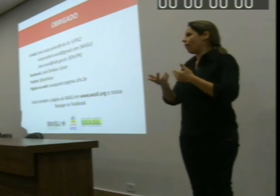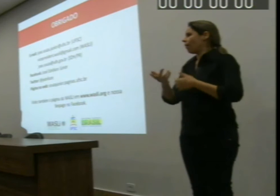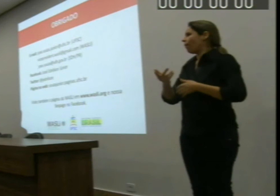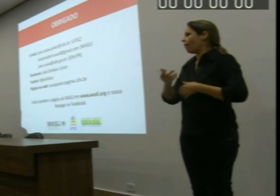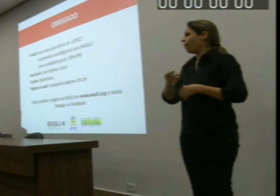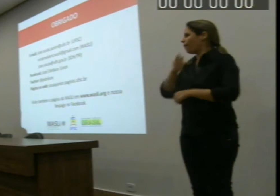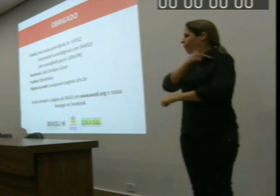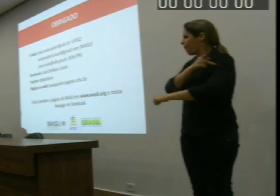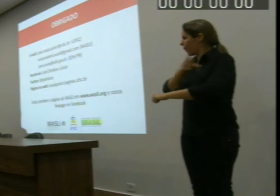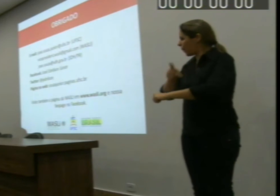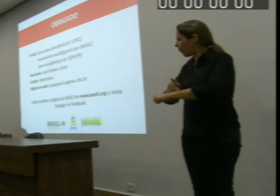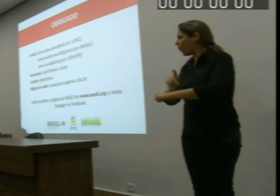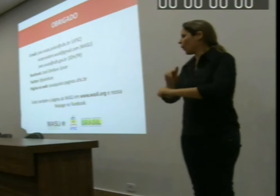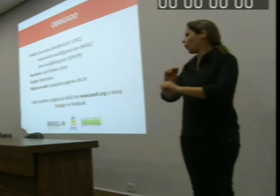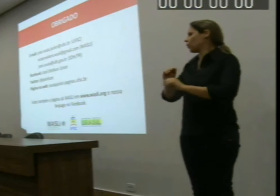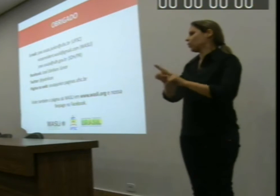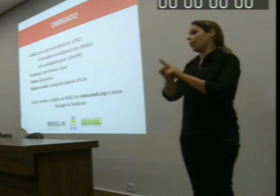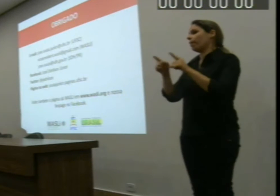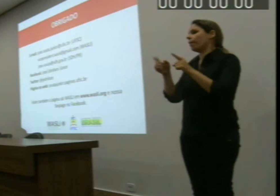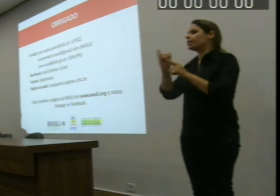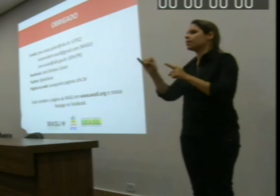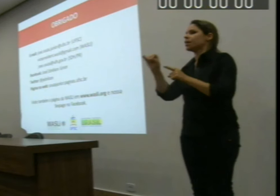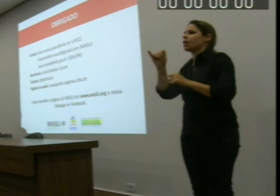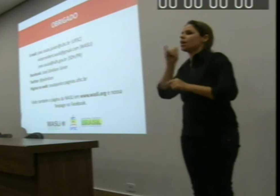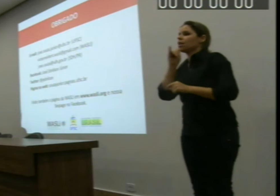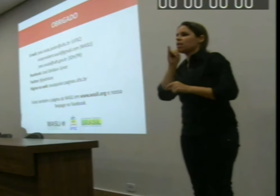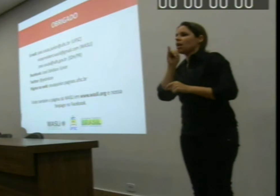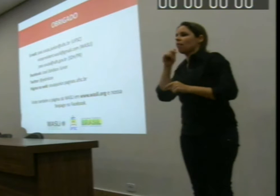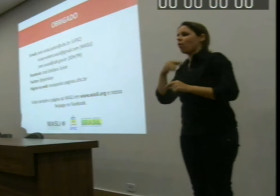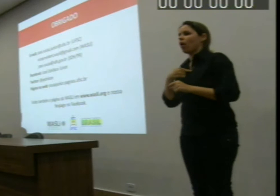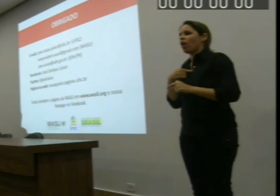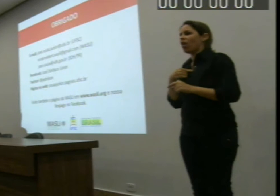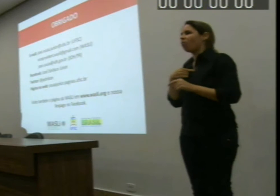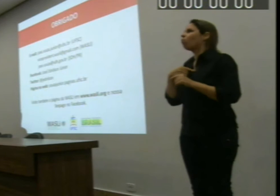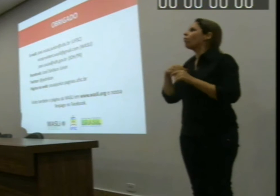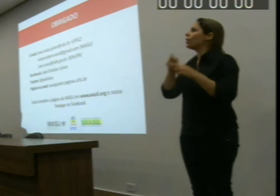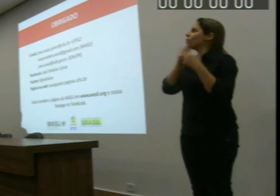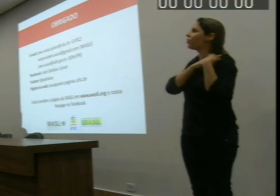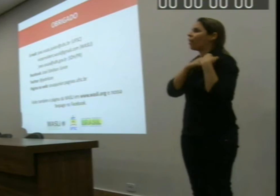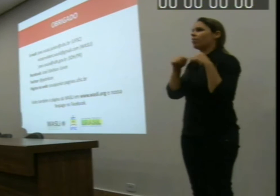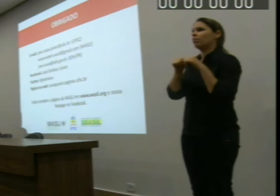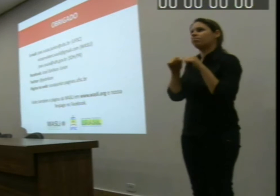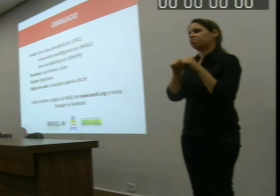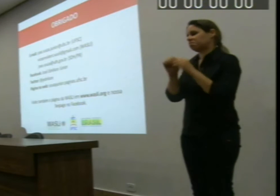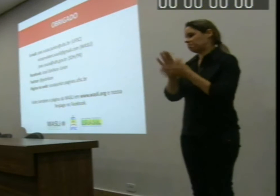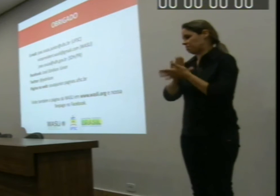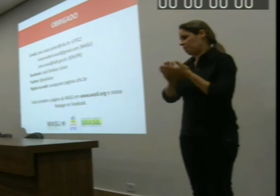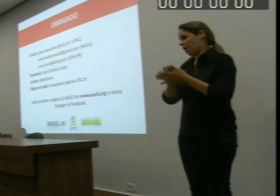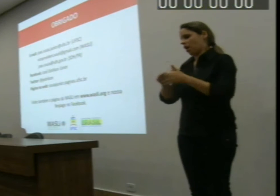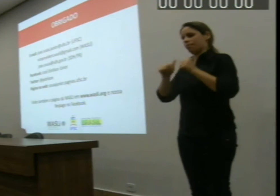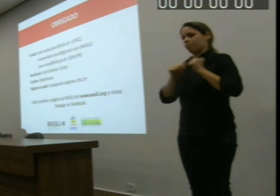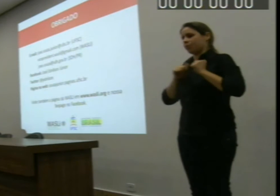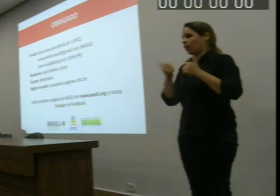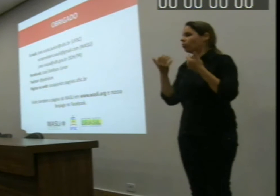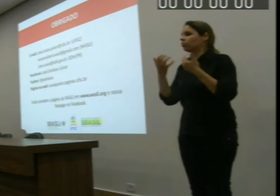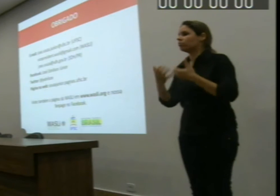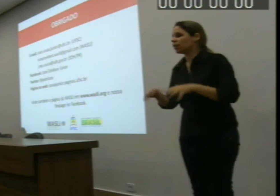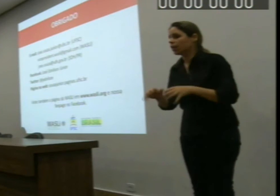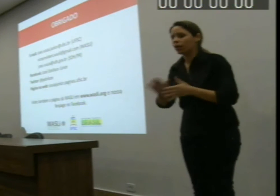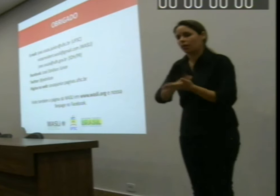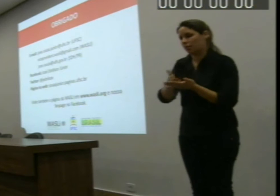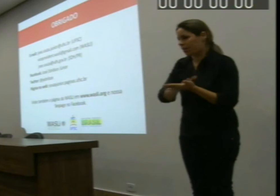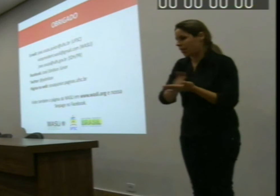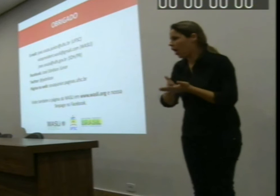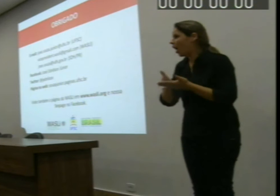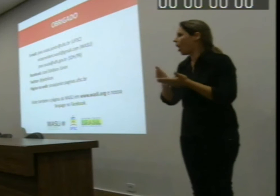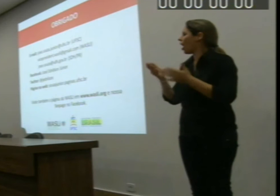público e se você não executa a sua tarefa Isso não é um problema de interpretação Isso não é um problema de tradução Isso não é um problema de atuação ali